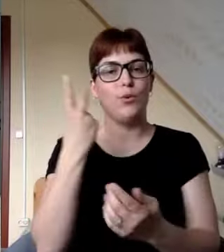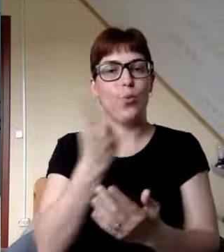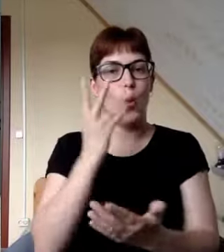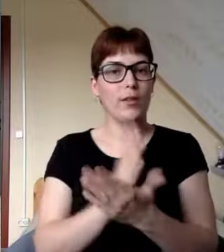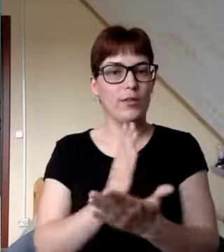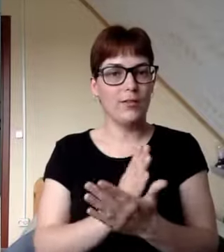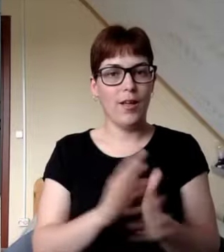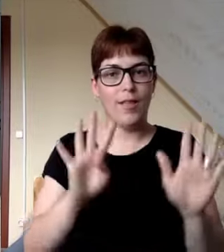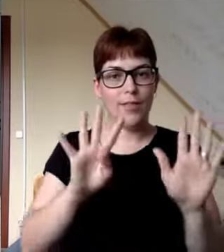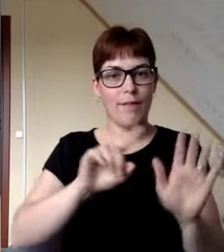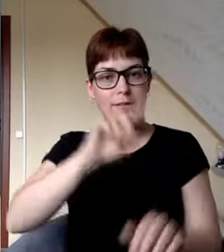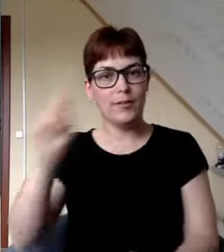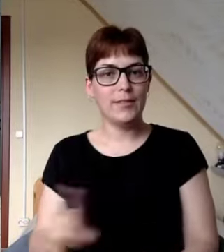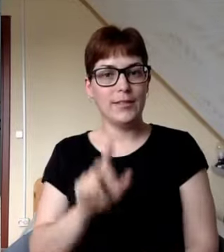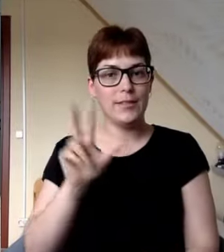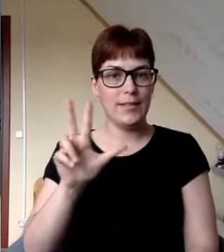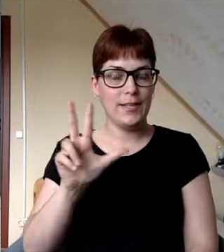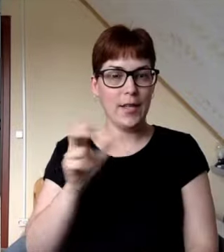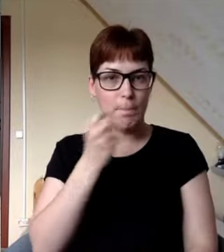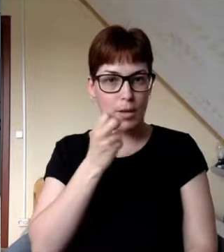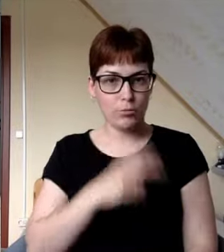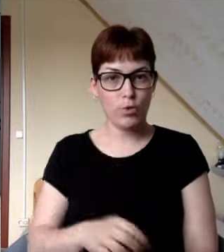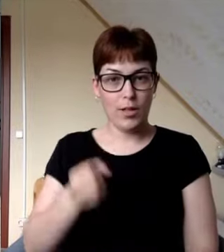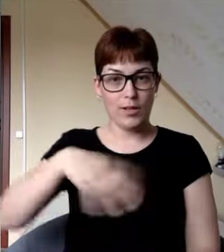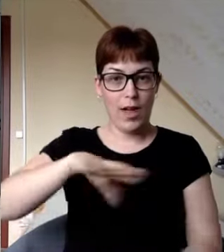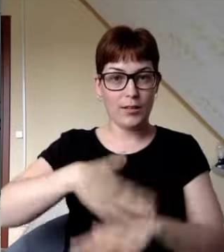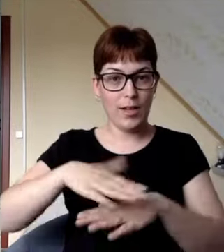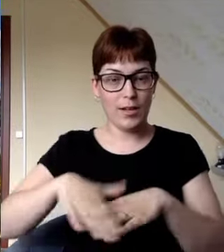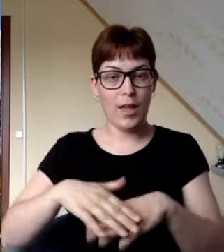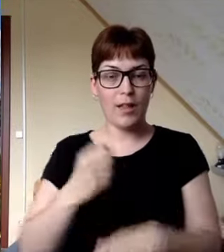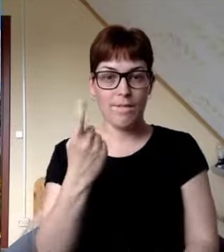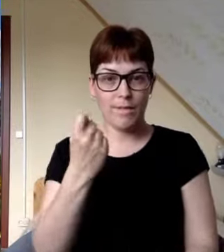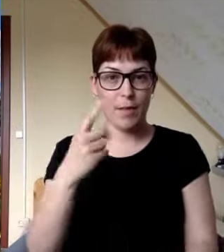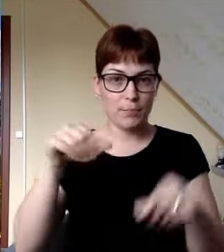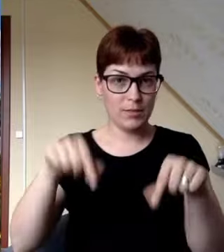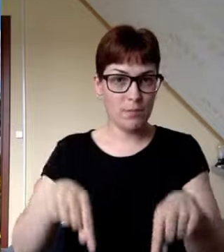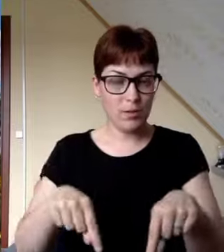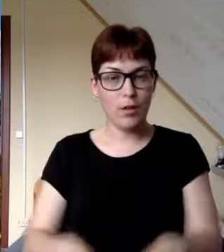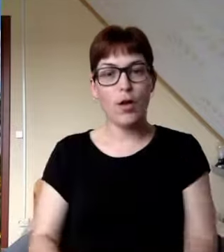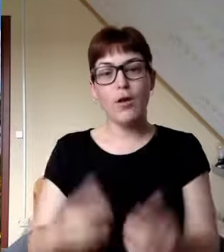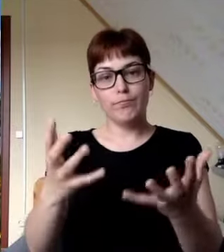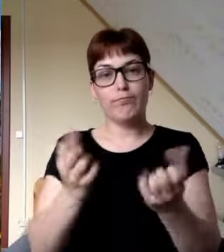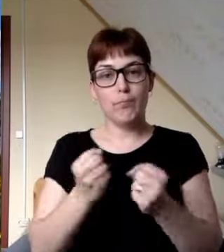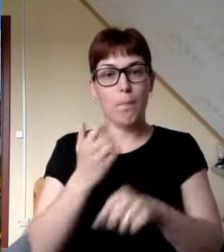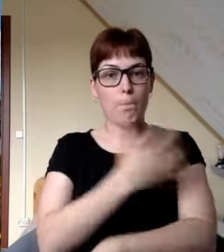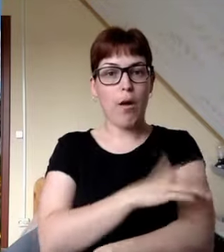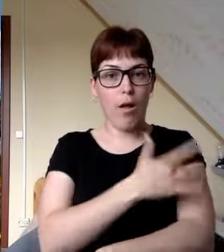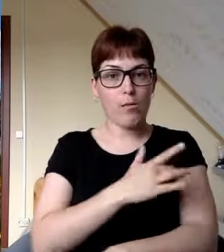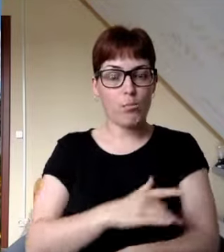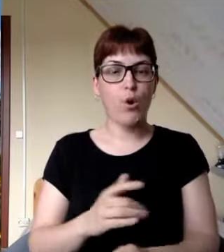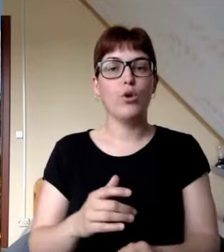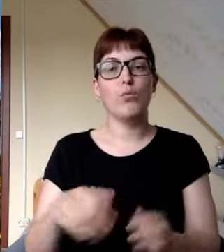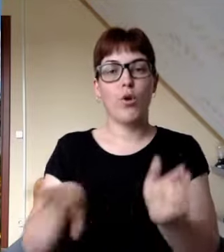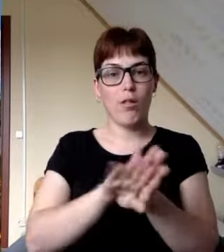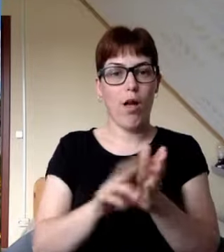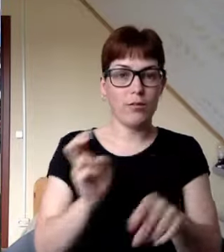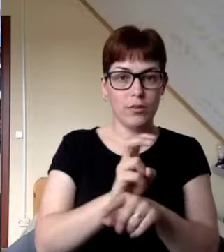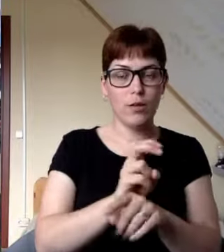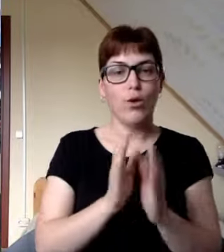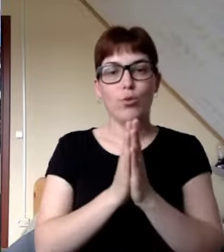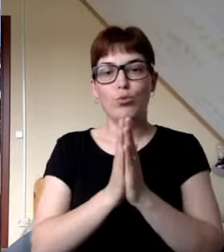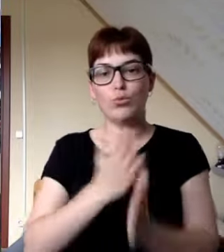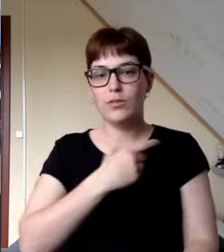līdz pulksten 3. pēcpusdienā, dārza ielā 11 Smiltanē. Saņemot pakalpojumu klātienē, lūgums iedzīvotājs